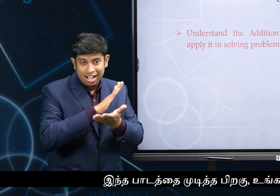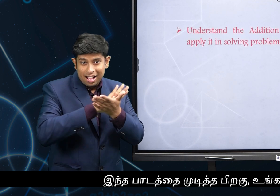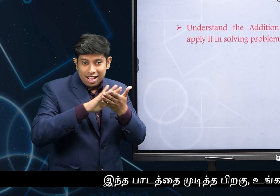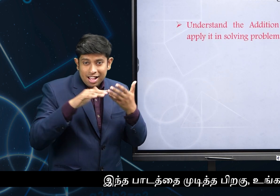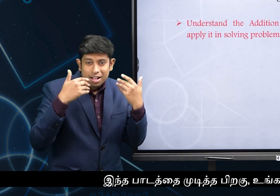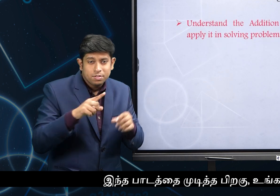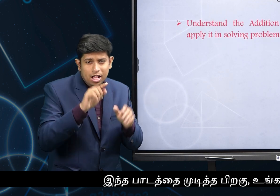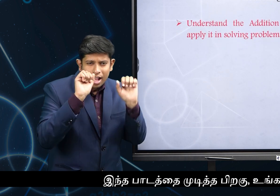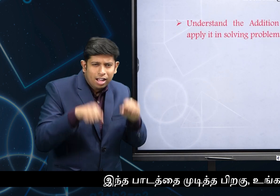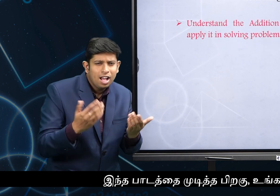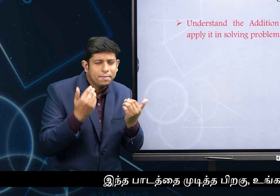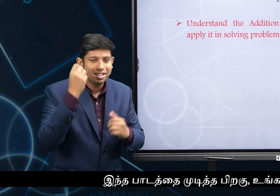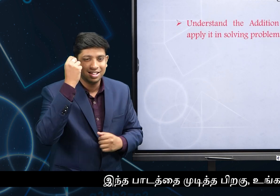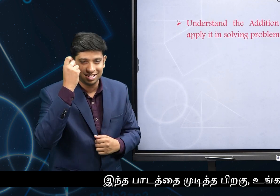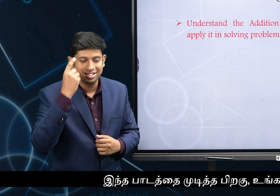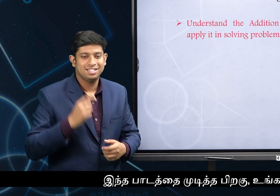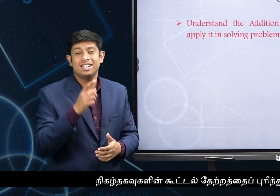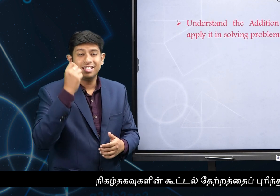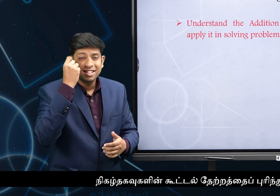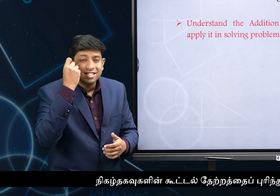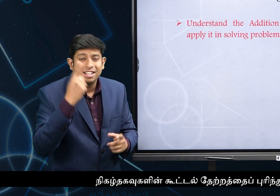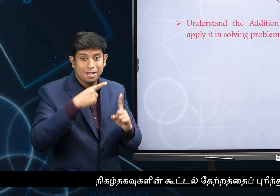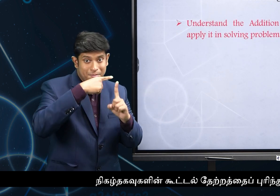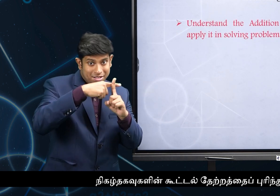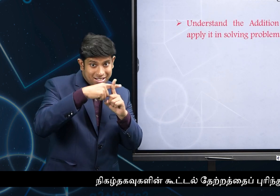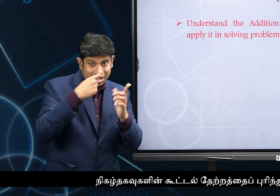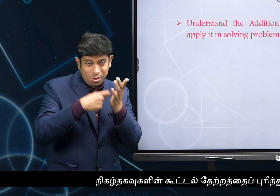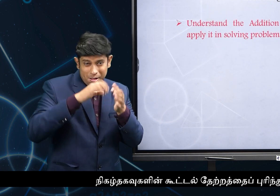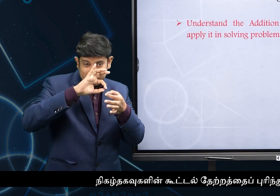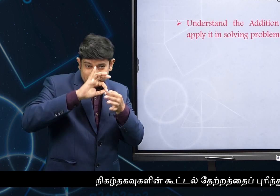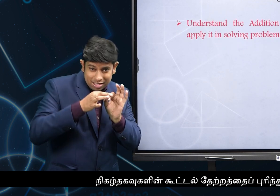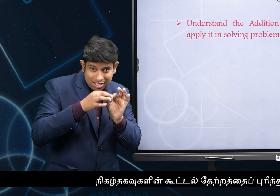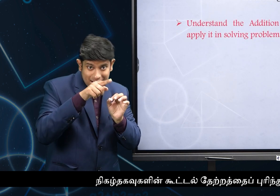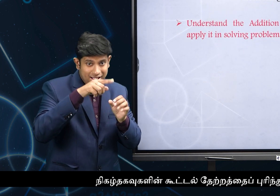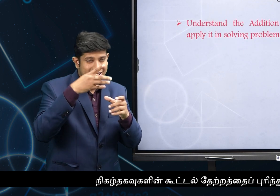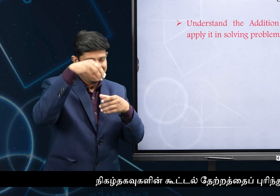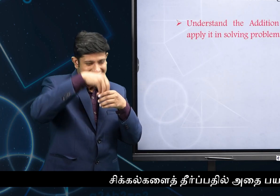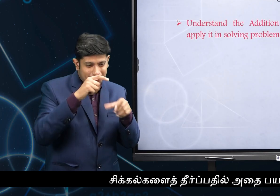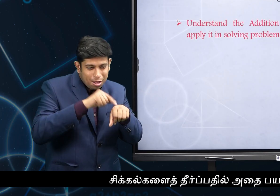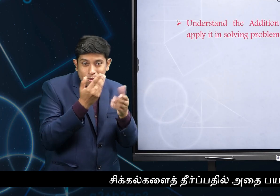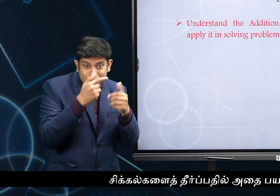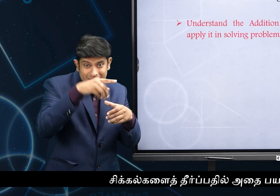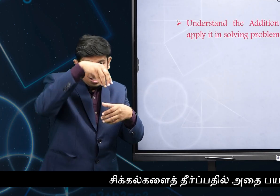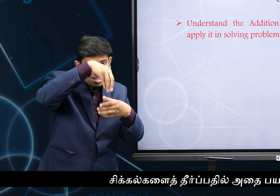முடித்த பிறகு உங்களால் கற்றுக்கொள்ள முடியும். நிகழ்தகவுகளின் கூட்டல் தேற்றத்தை புரிந்து கொண்டு அதை சிக்கல்களை தீர்ப்பதில்